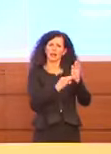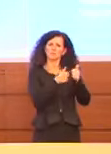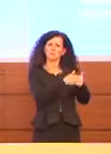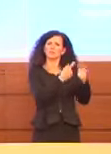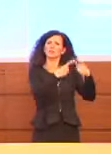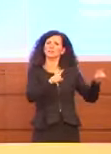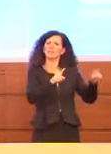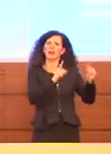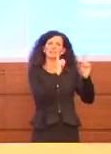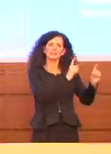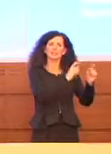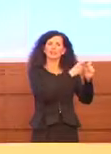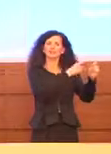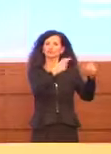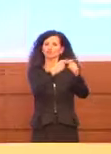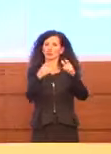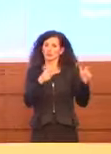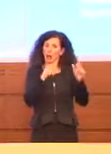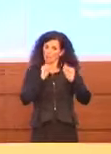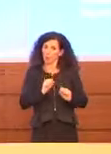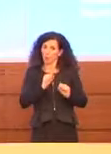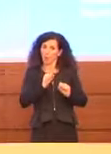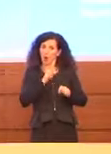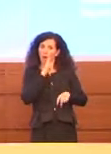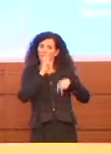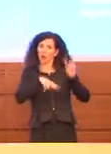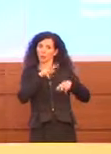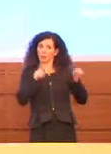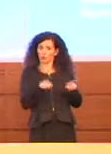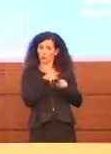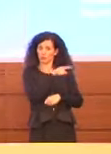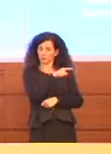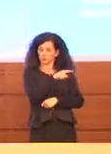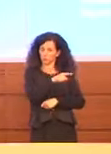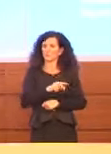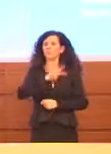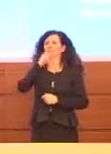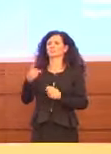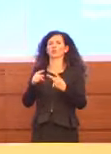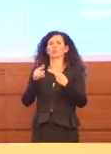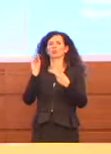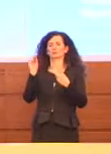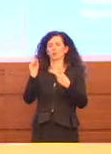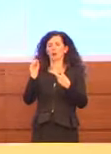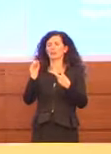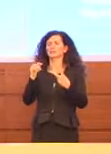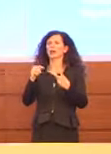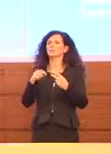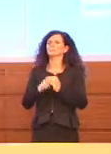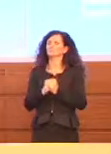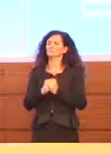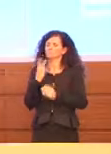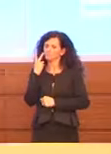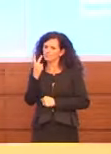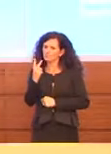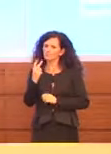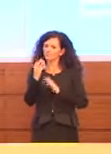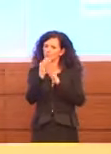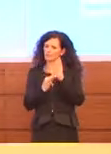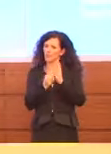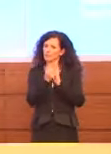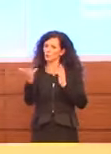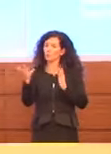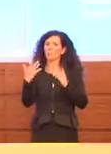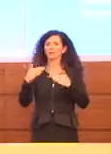queste non sono scelte da valutare a seconda che cosa che vorrei che che vorrei chiedere mi ha colpito positivamente ovviamente il numero molto alto di persone